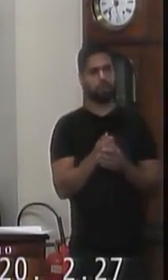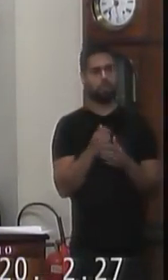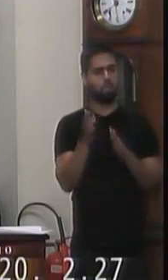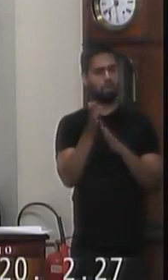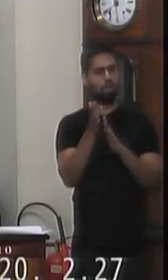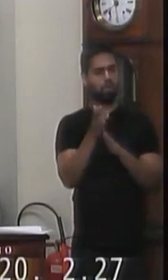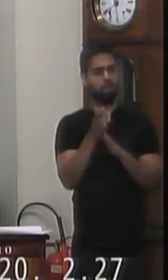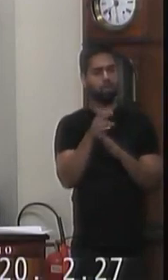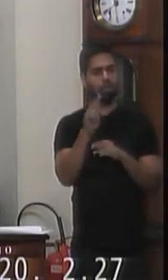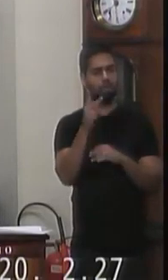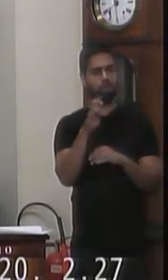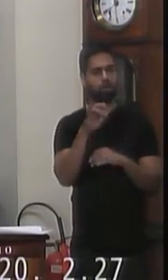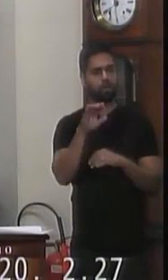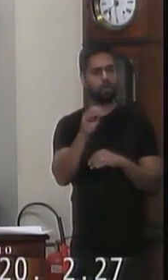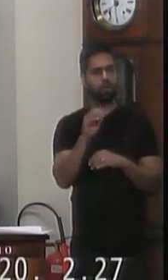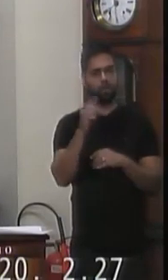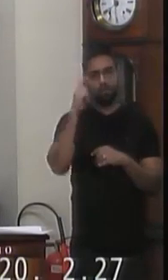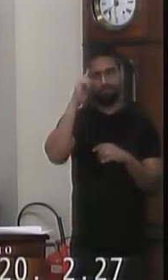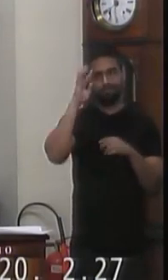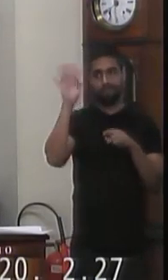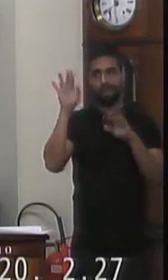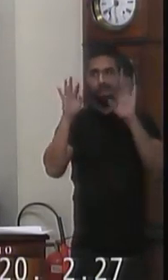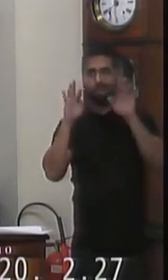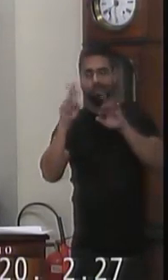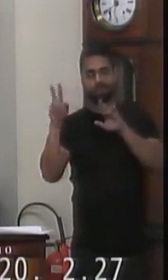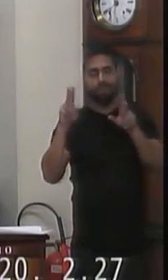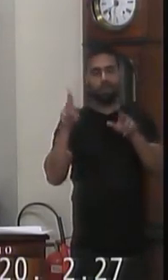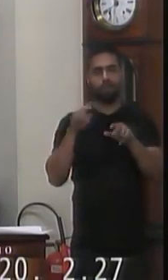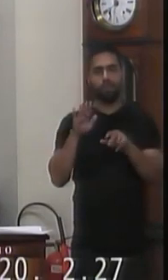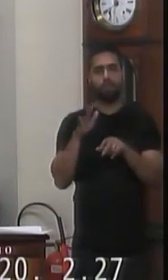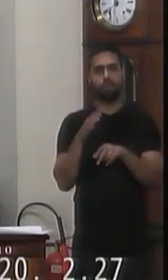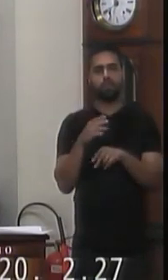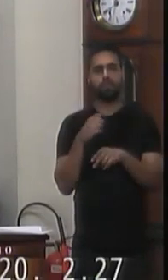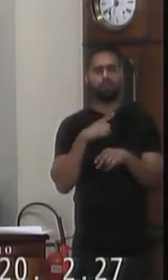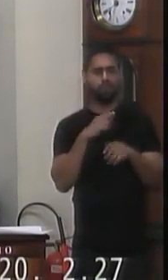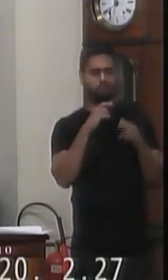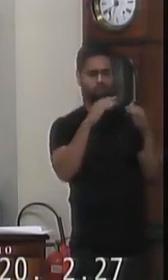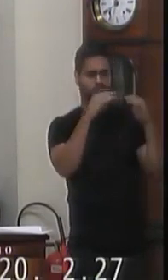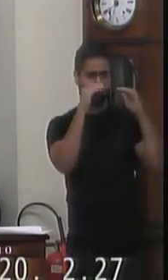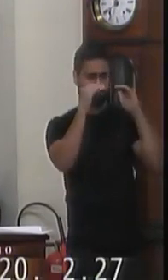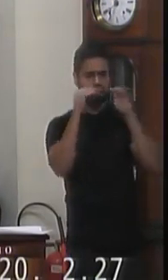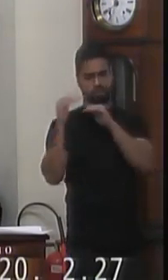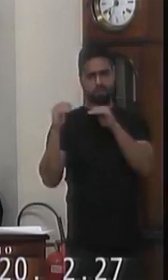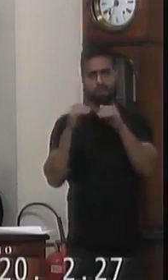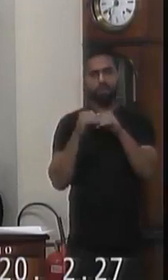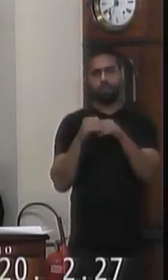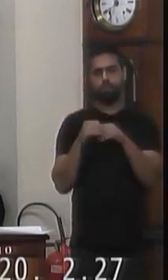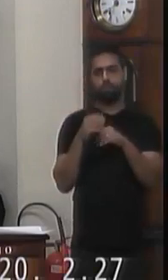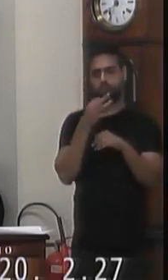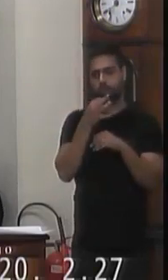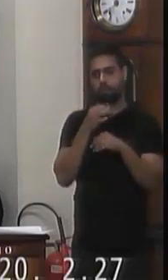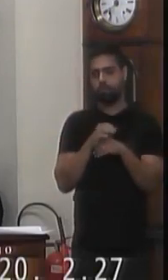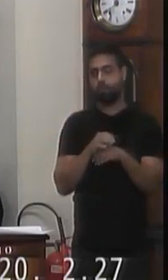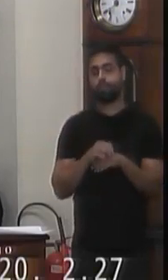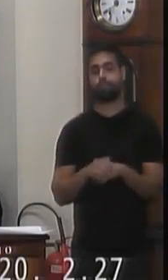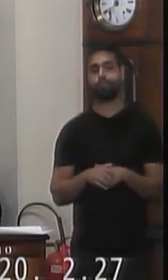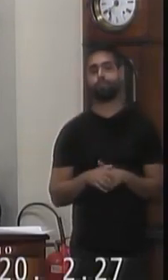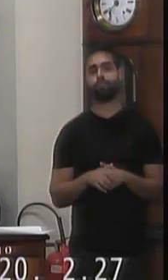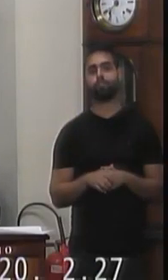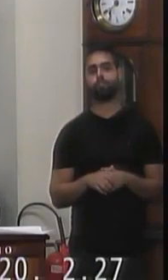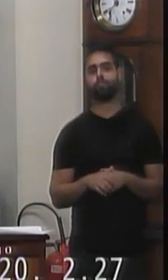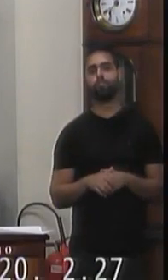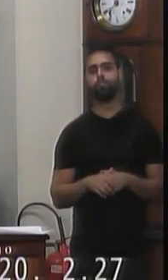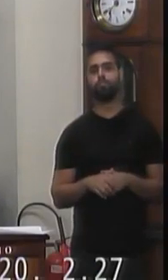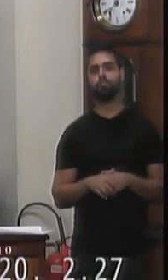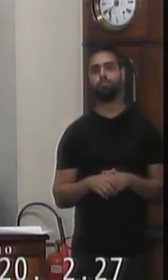mostra o quanto, por mais que possamos pensar de forma divergente, mas sempre um respeitando a forma de pensar no outro. Quero falar